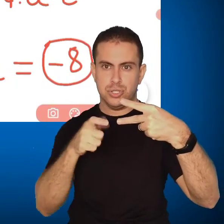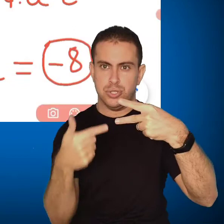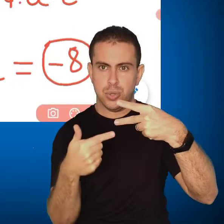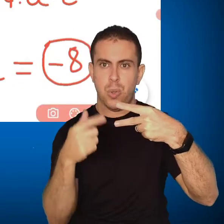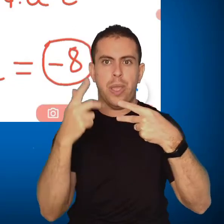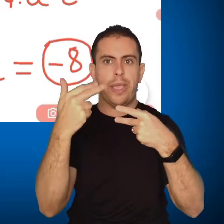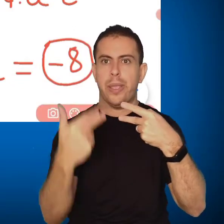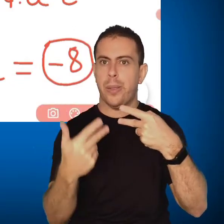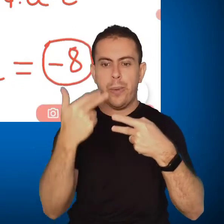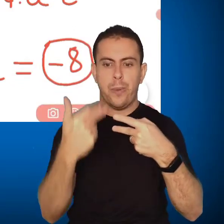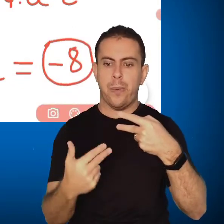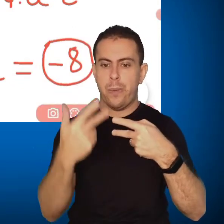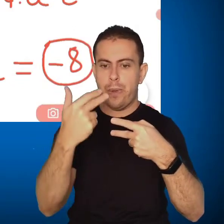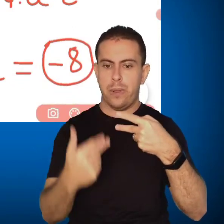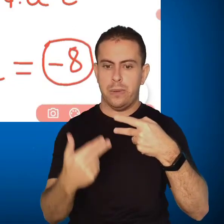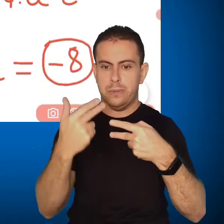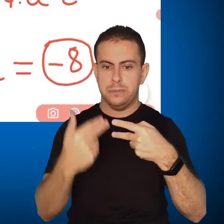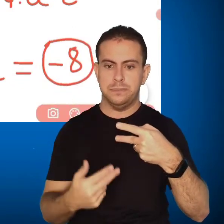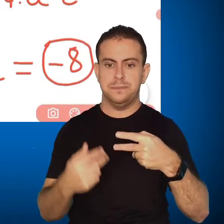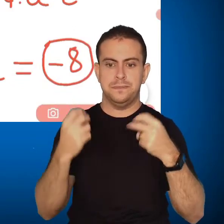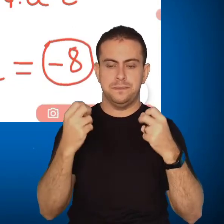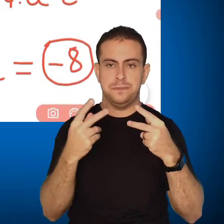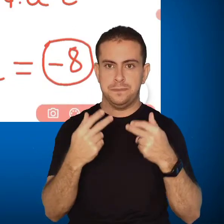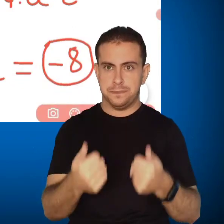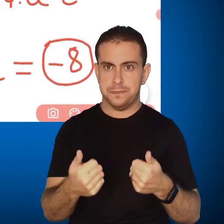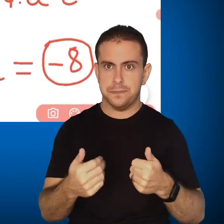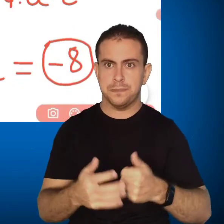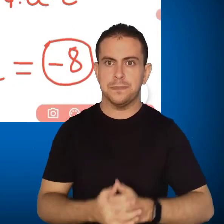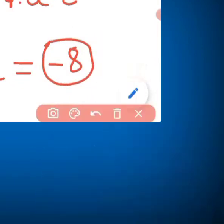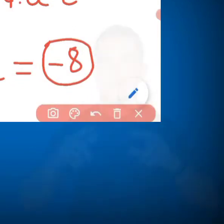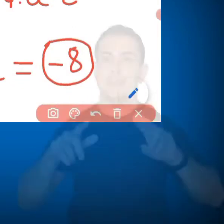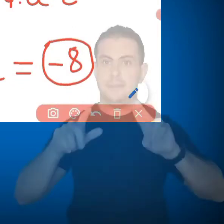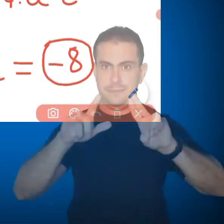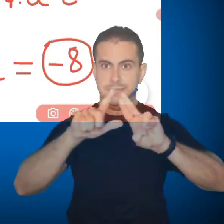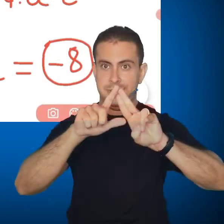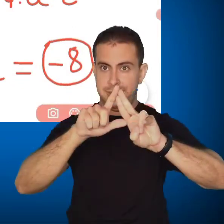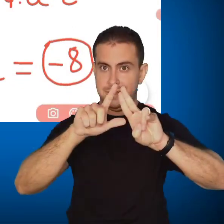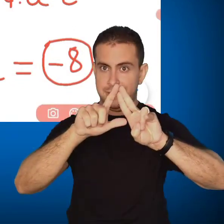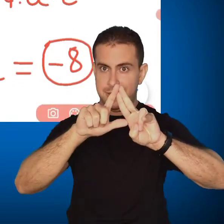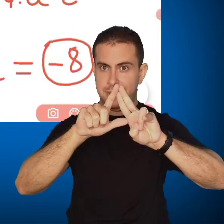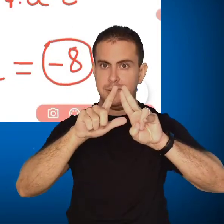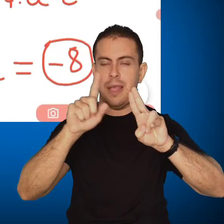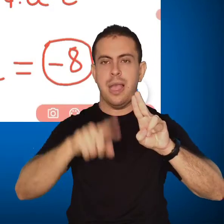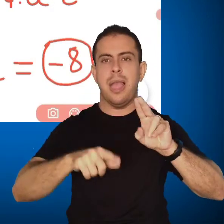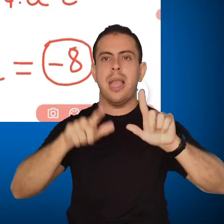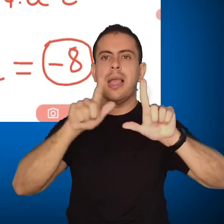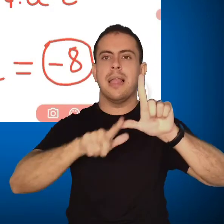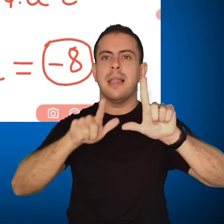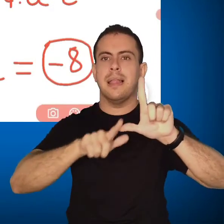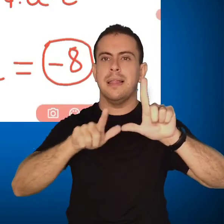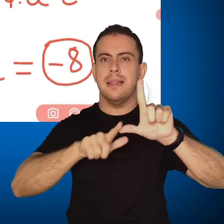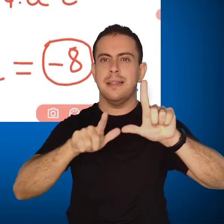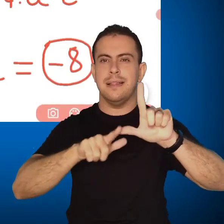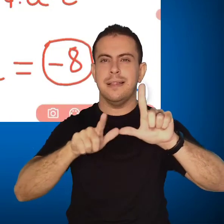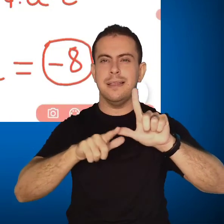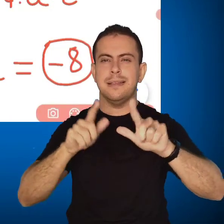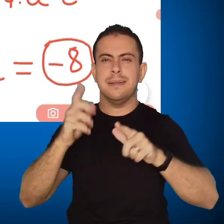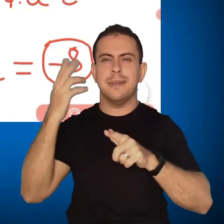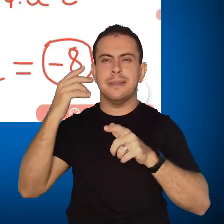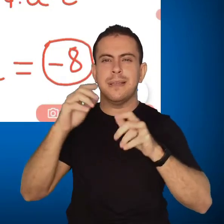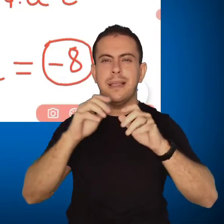é isso que você tem que lembrar a respeito desse carinha, desse delta aqui, né? Essa letra do alfabeto grego, Esse delta da equação do segundo